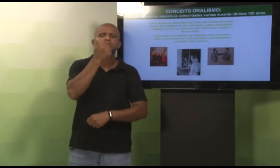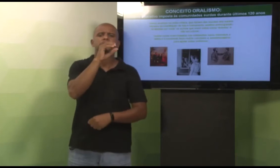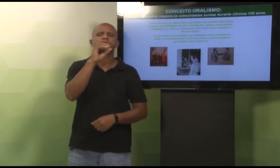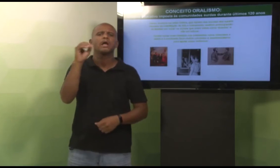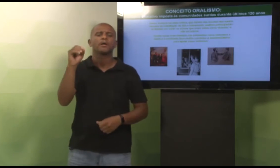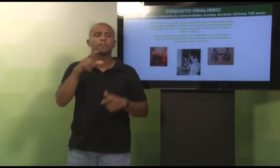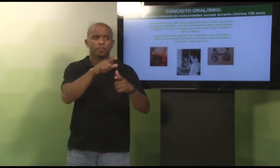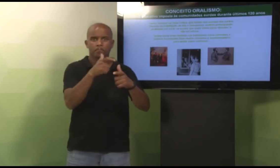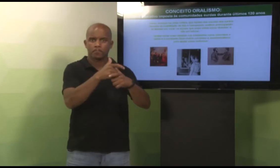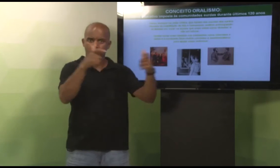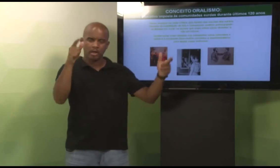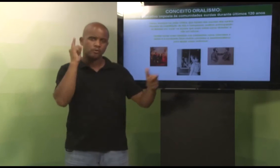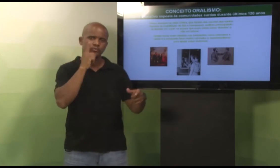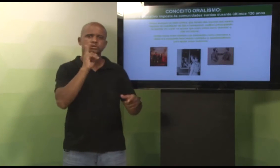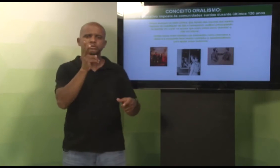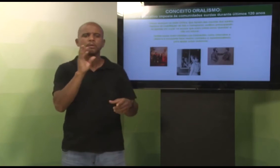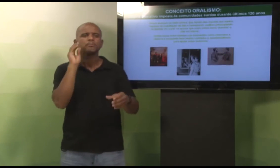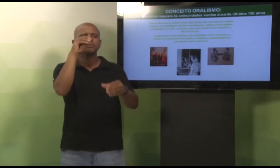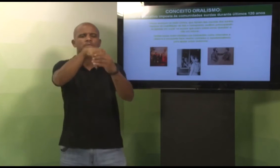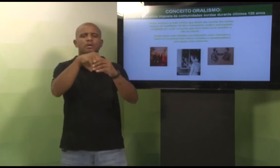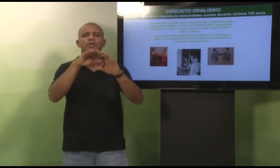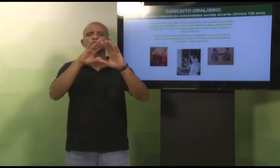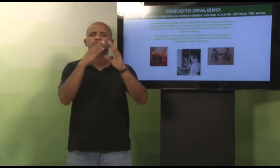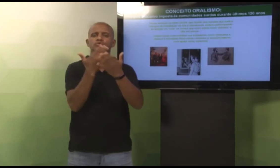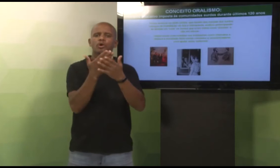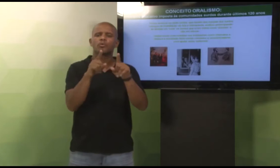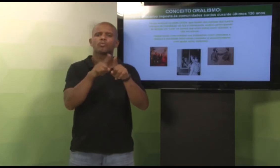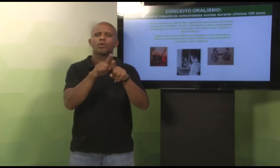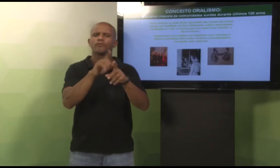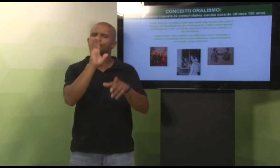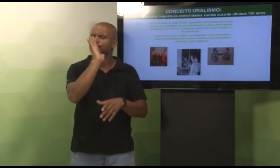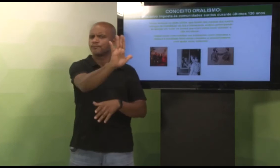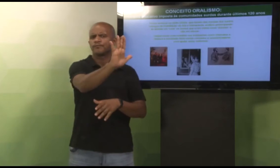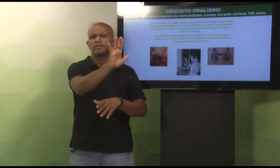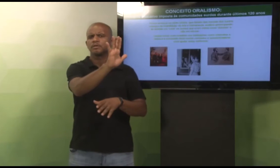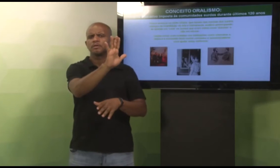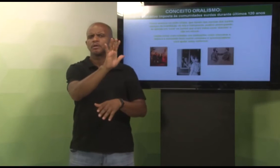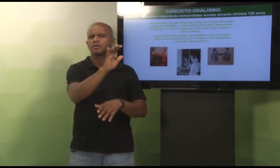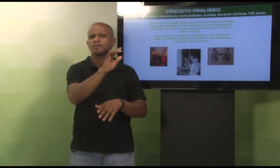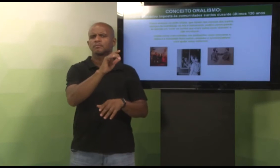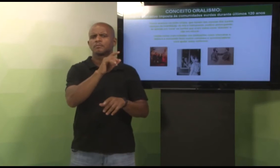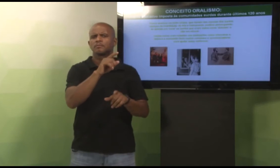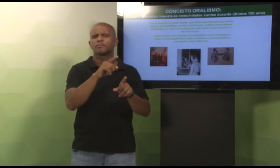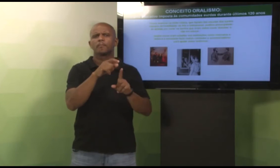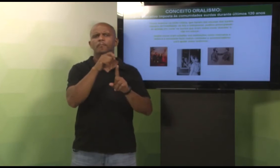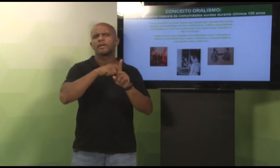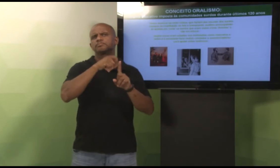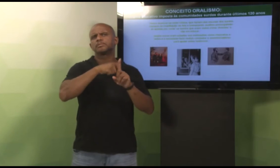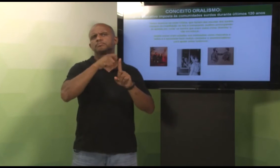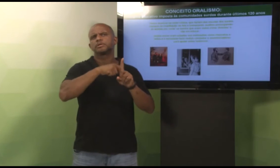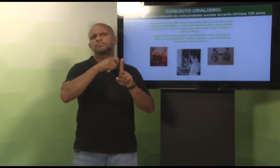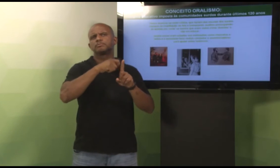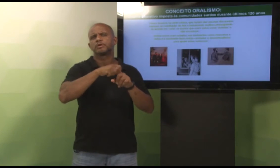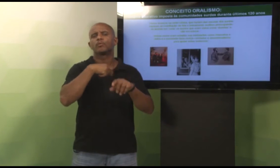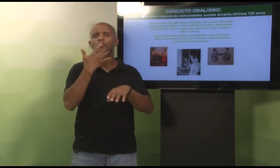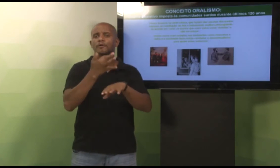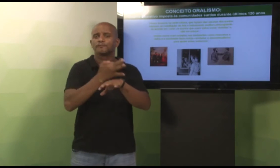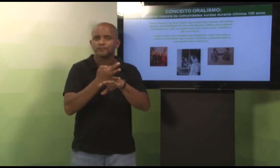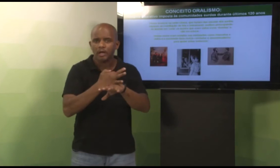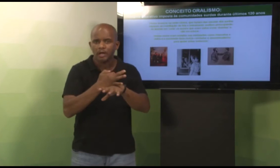durante anos, durante 100 anos. A maioria dos surdos ficavam em escolas, ficavam ali por algum tempo,